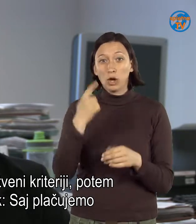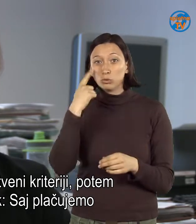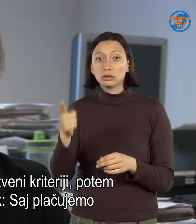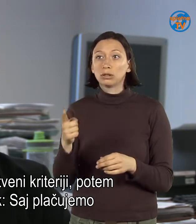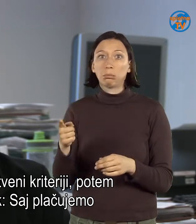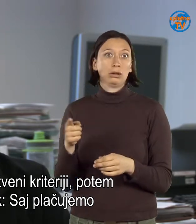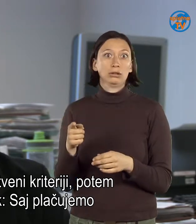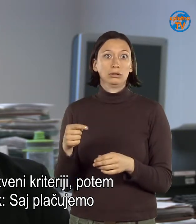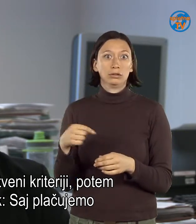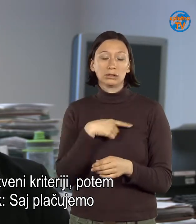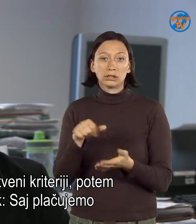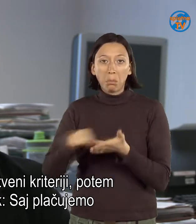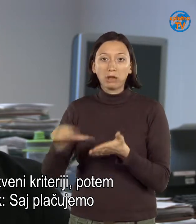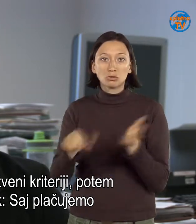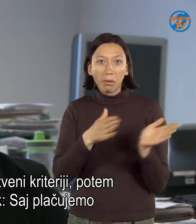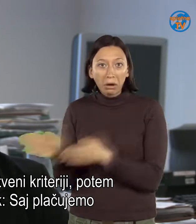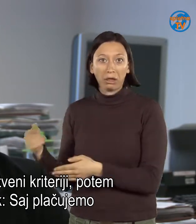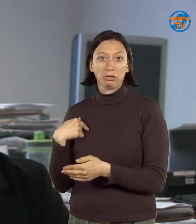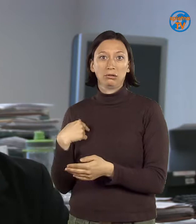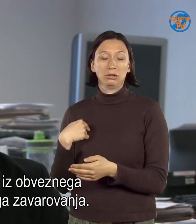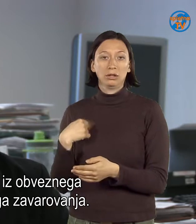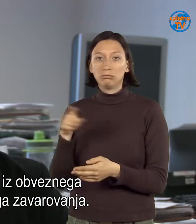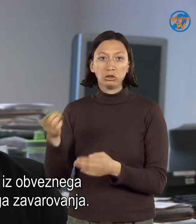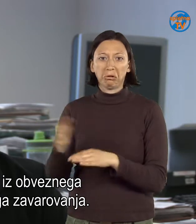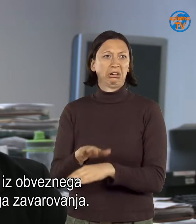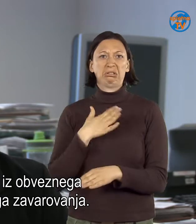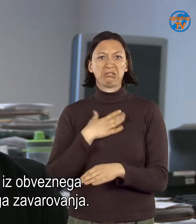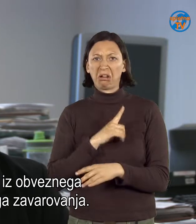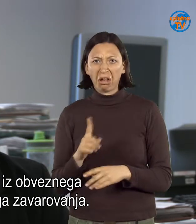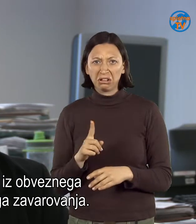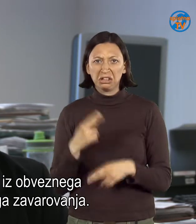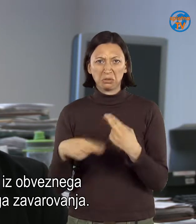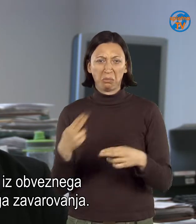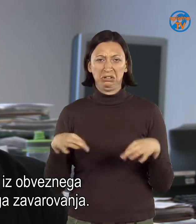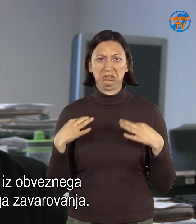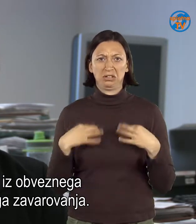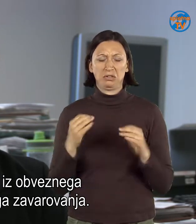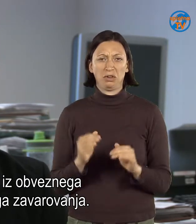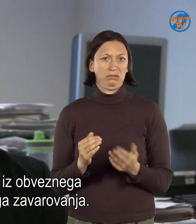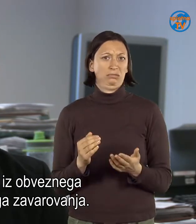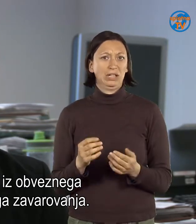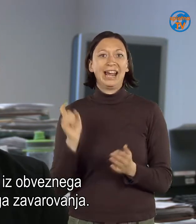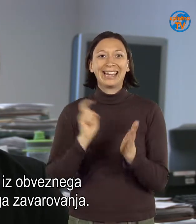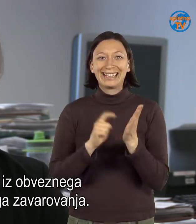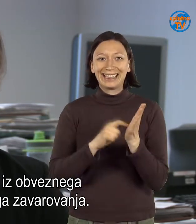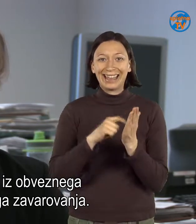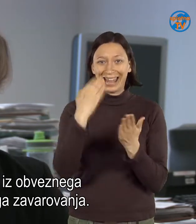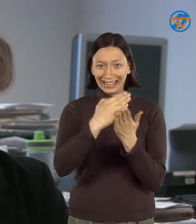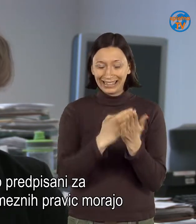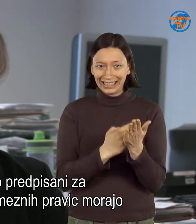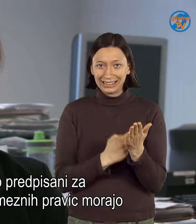je potem že očitek, pa se plačuje, pa ni to krito iz obveznega zavarovanja.